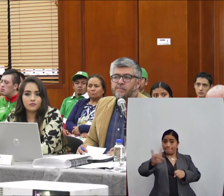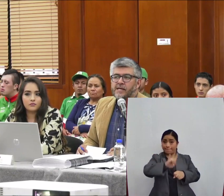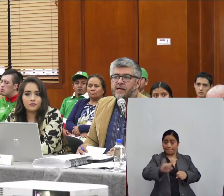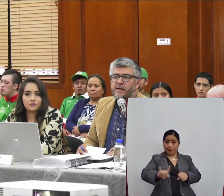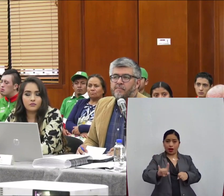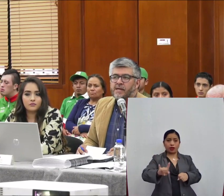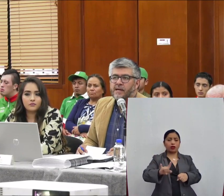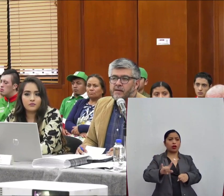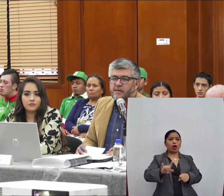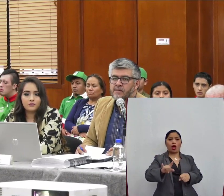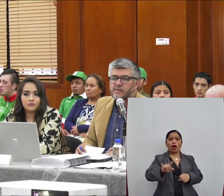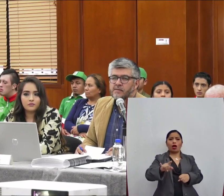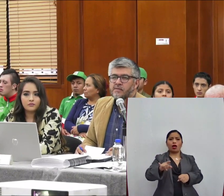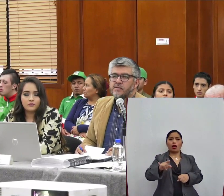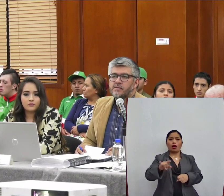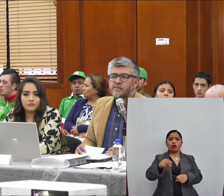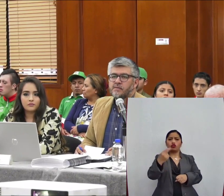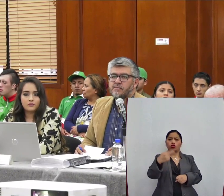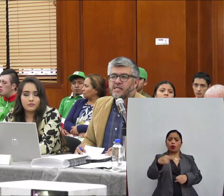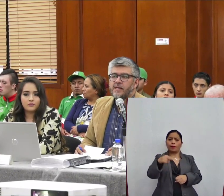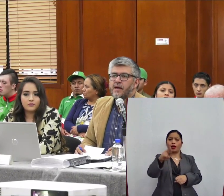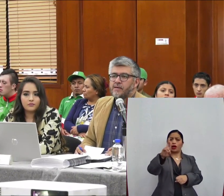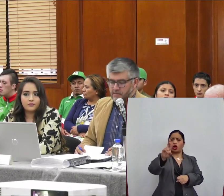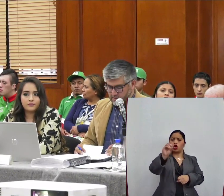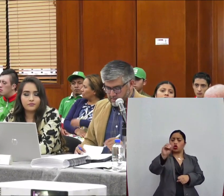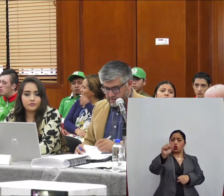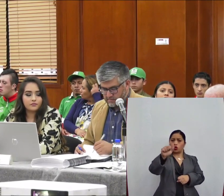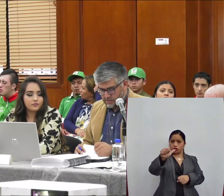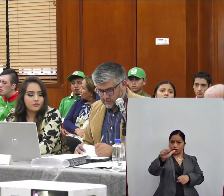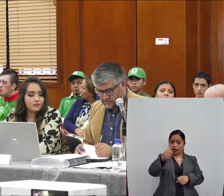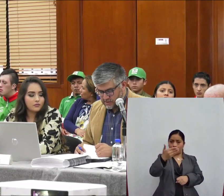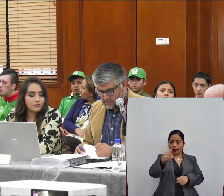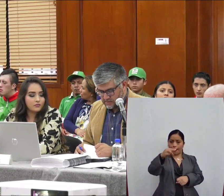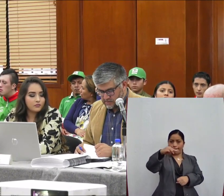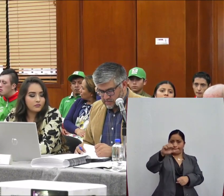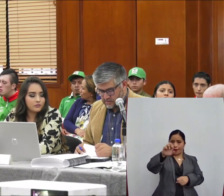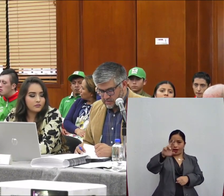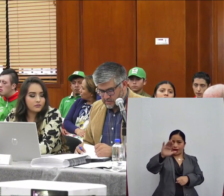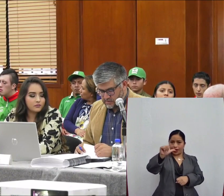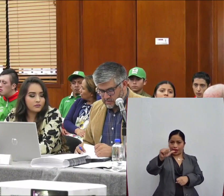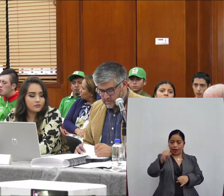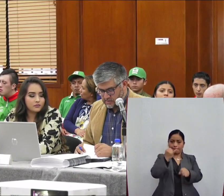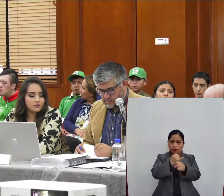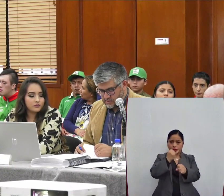Rosa María Vera Medina. Perdónenme.